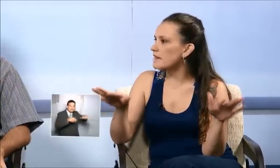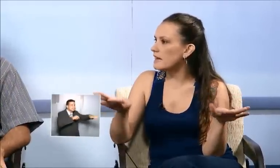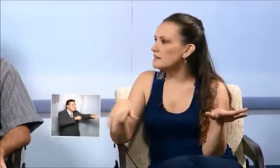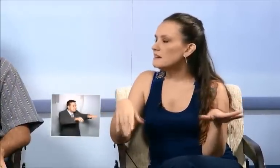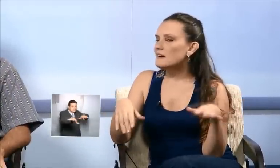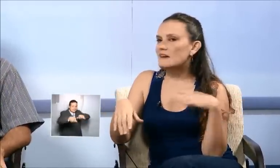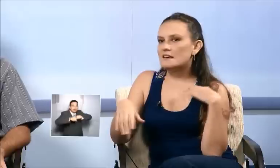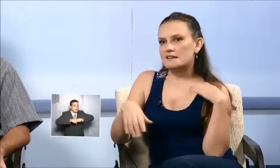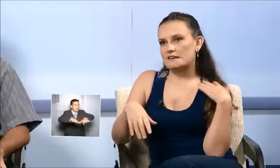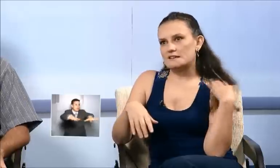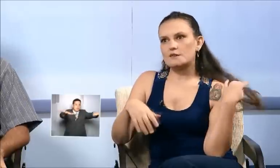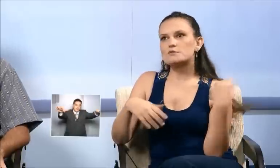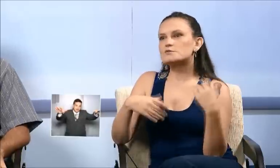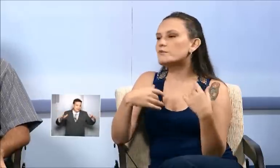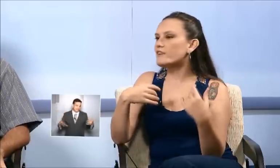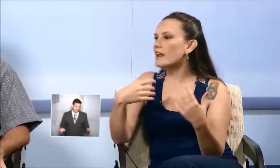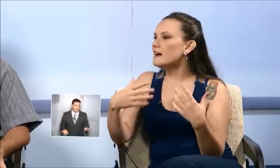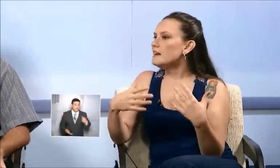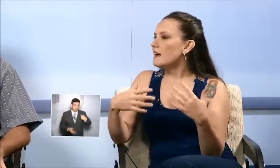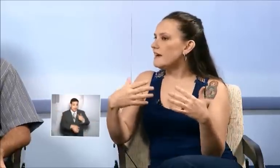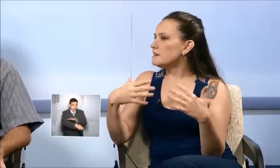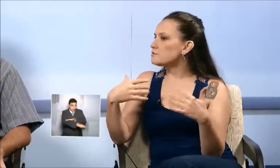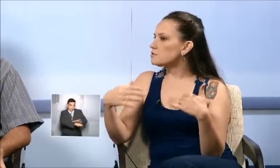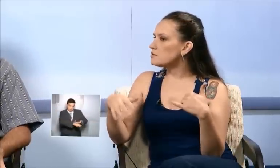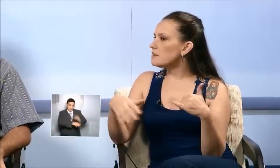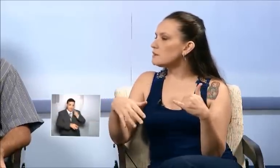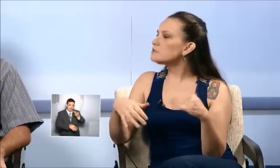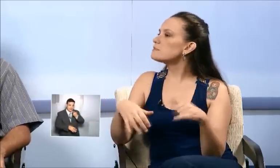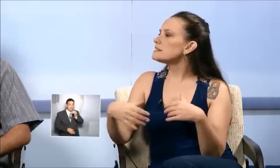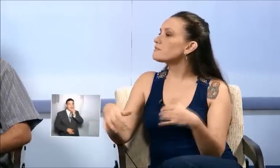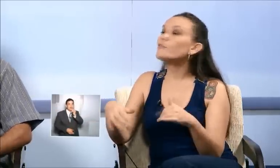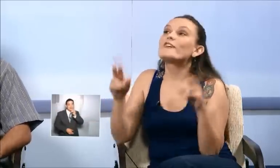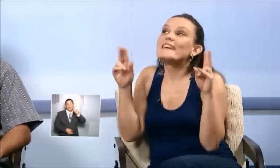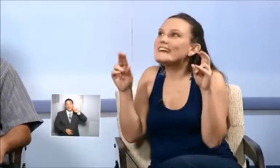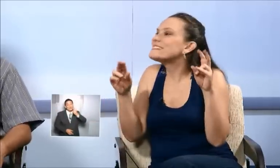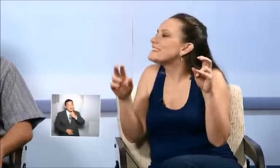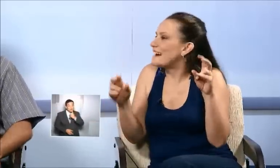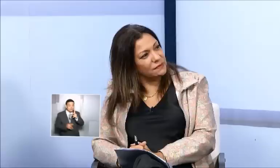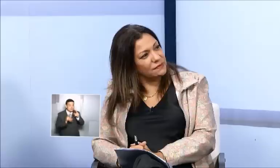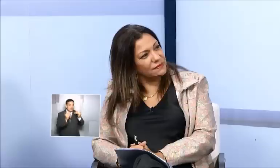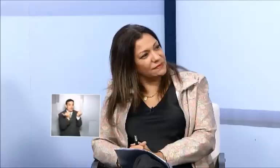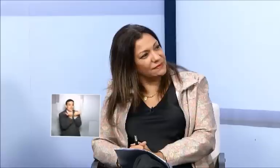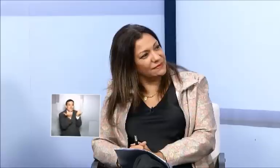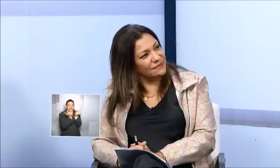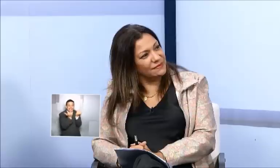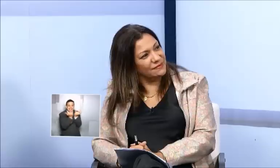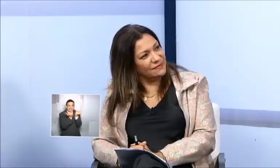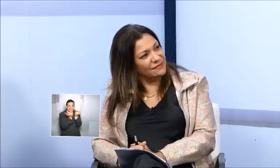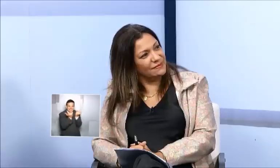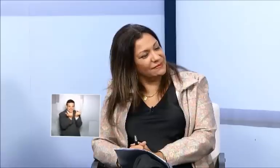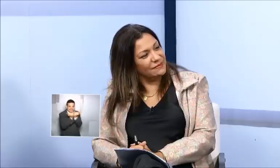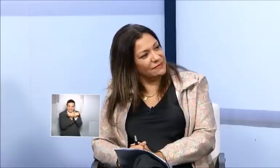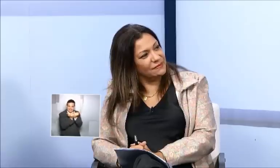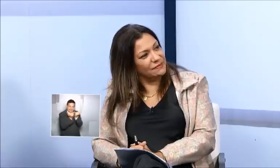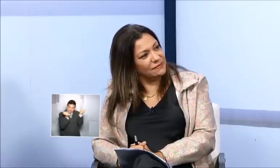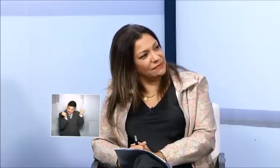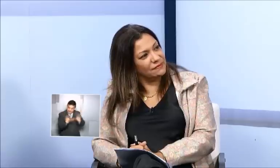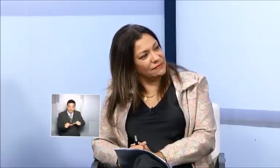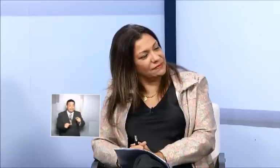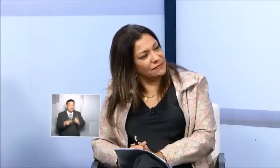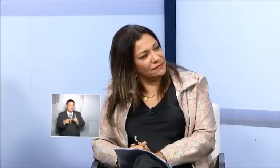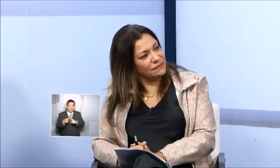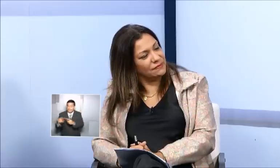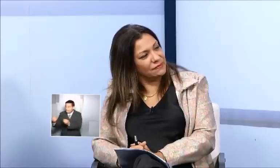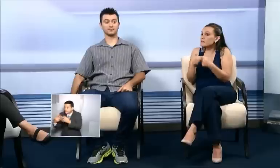espalhando, né? Eu costumo falar, isso, né? o surdo ele é muito mais fofoqueiro, entre aspas, do que o ouvinte, porque uma